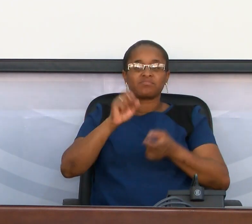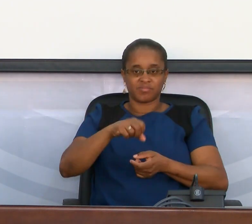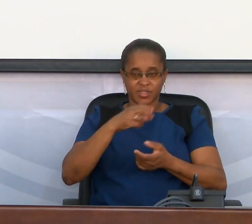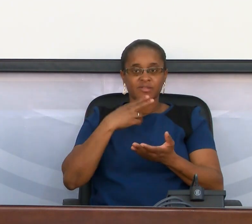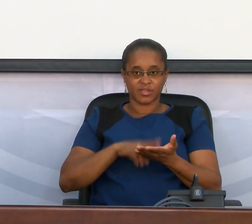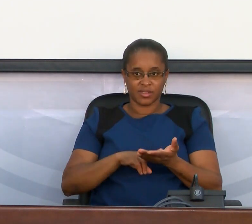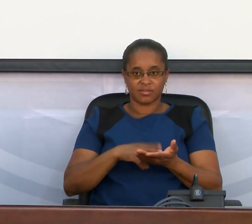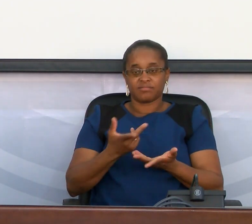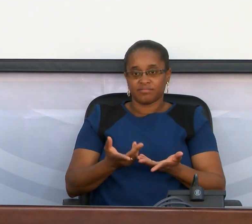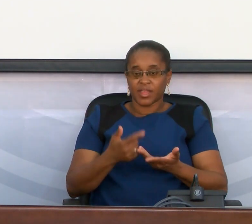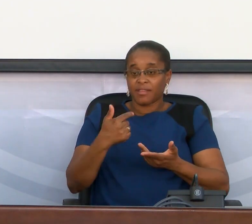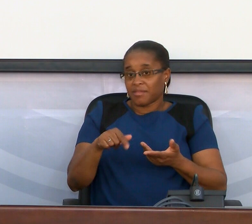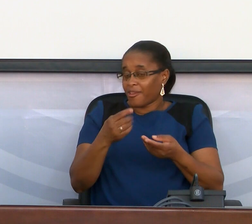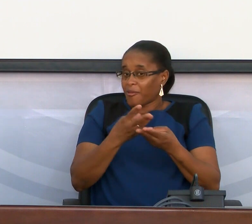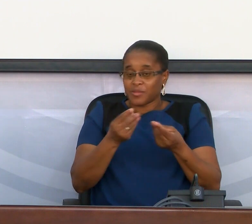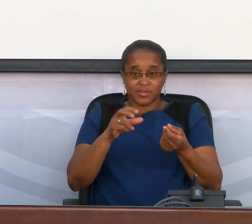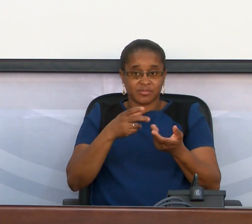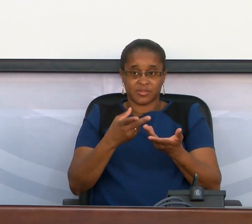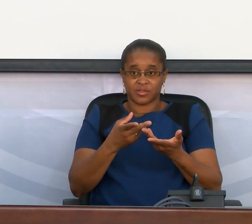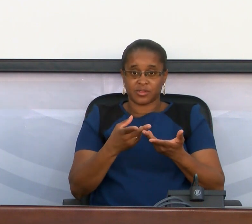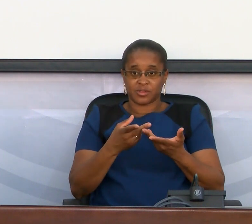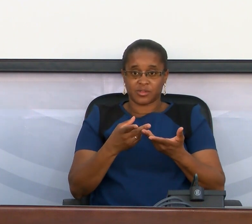Bom, não há uma consequência